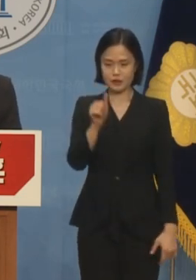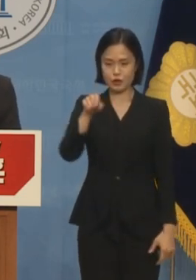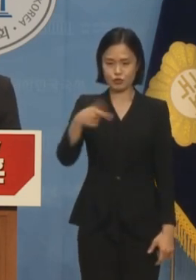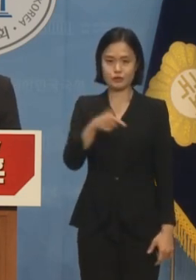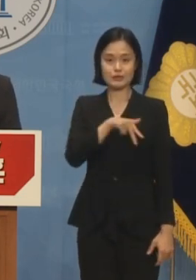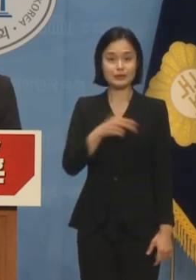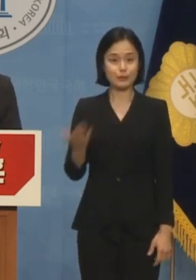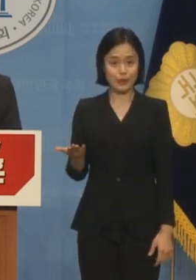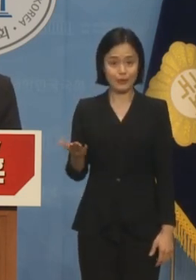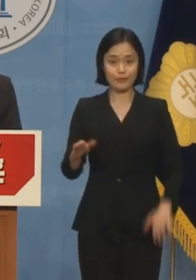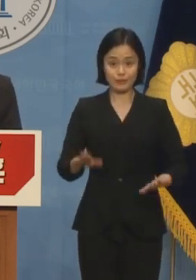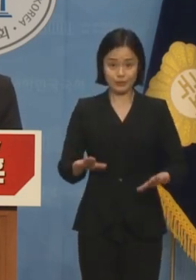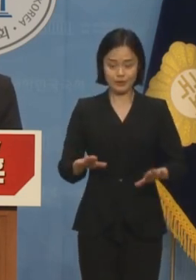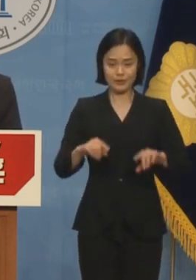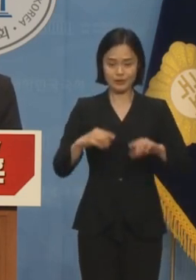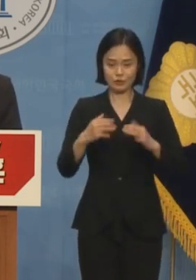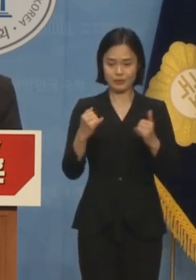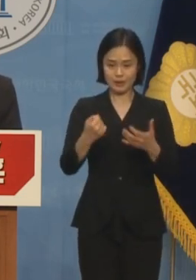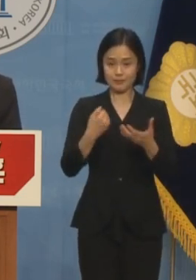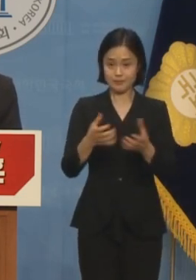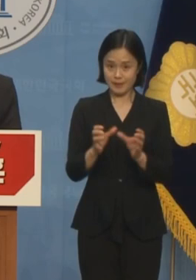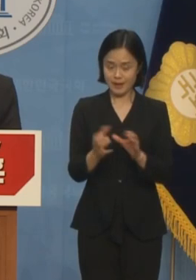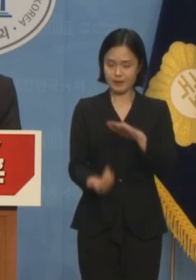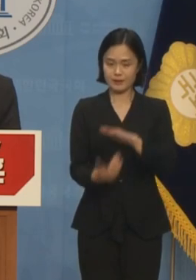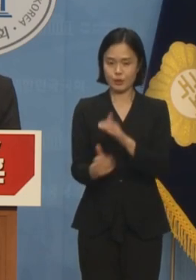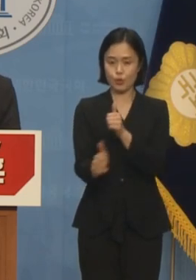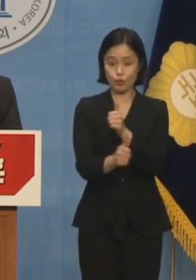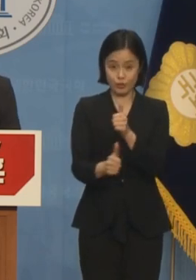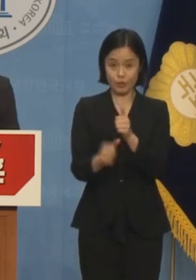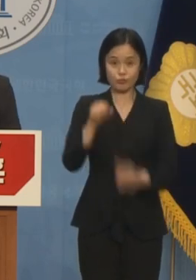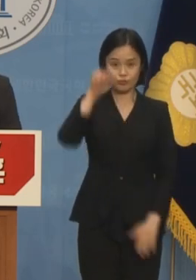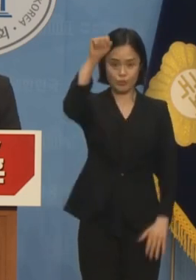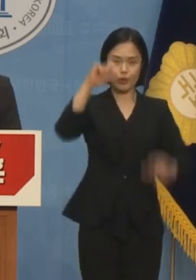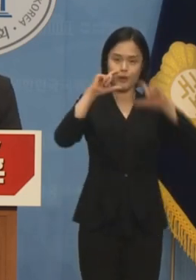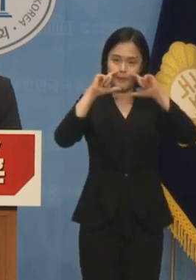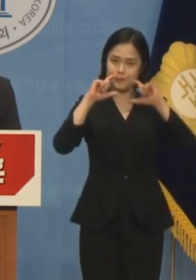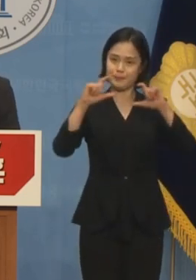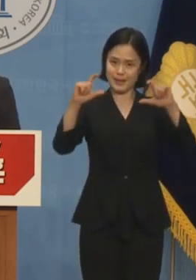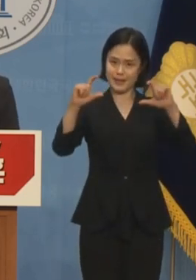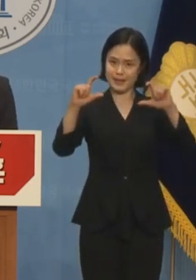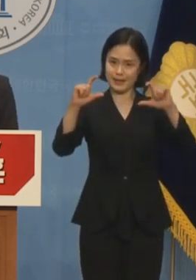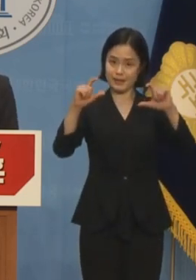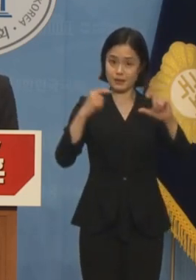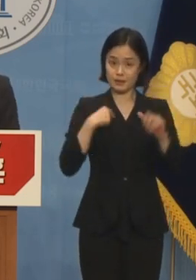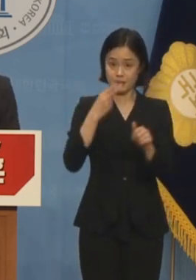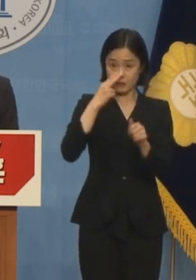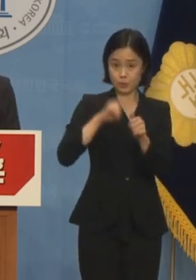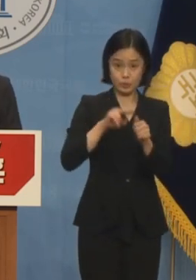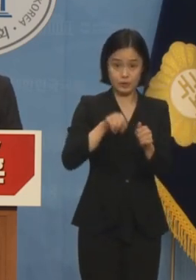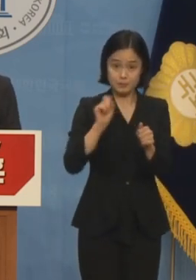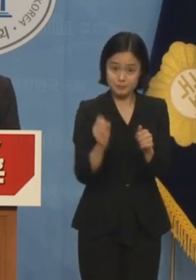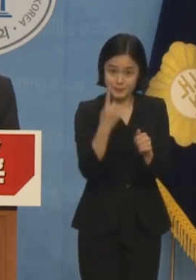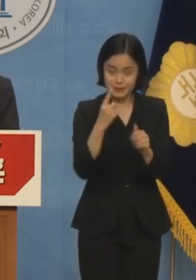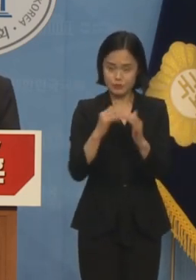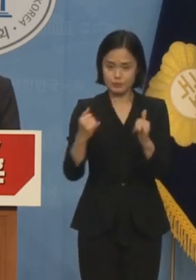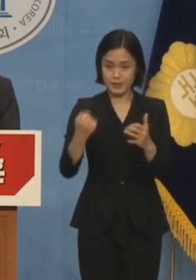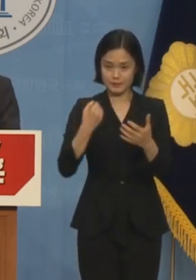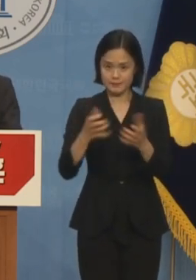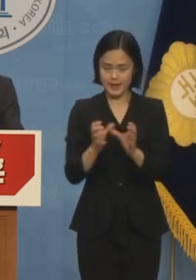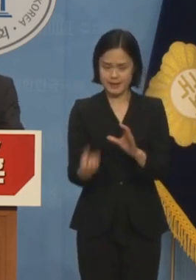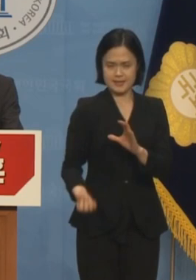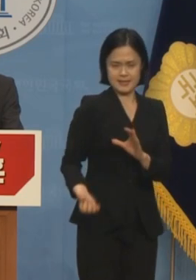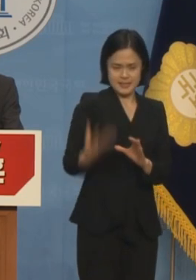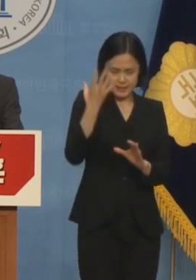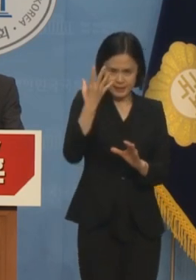최고위원 선거에 출마합니다. 오늘 저희 도전은 우리 국민의힘을 이기는 정당으로 만들어야 한다는